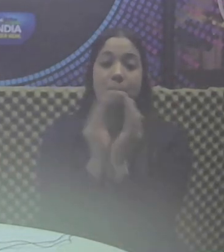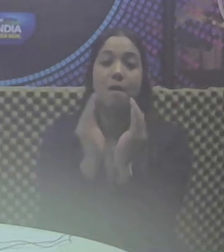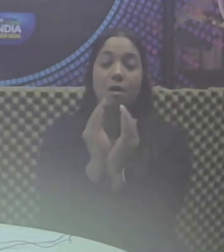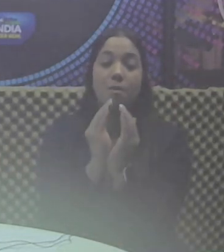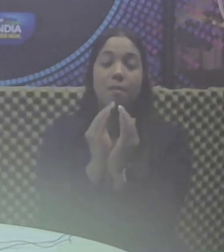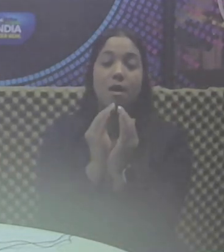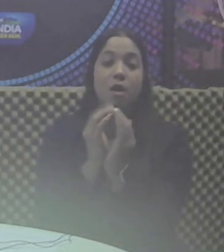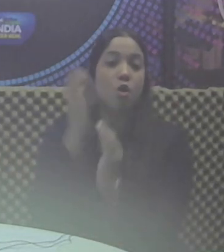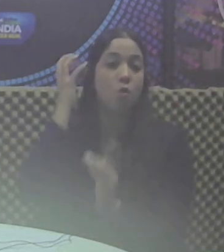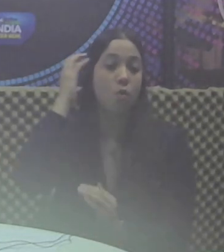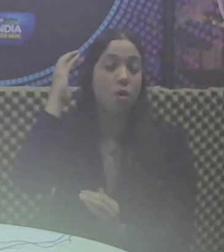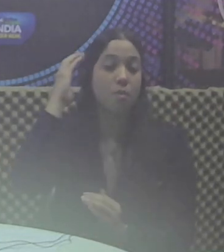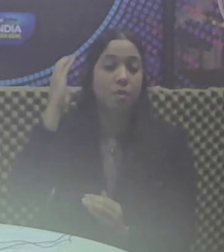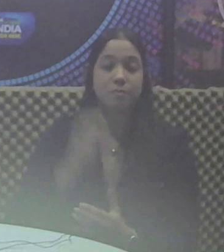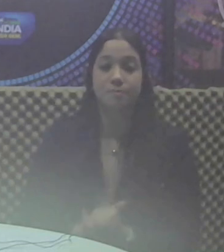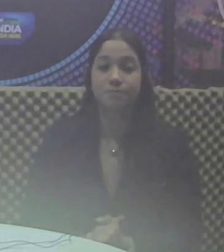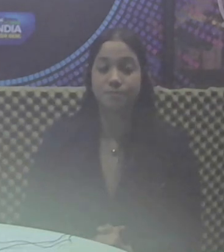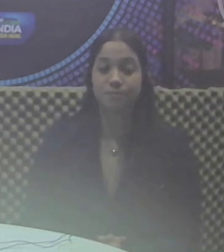Cuiabá.